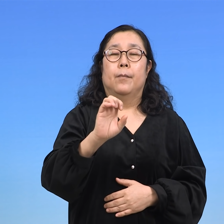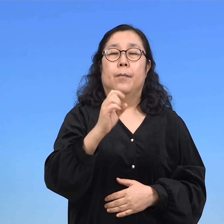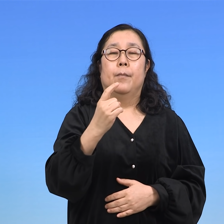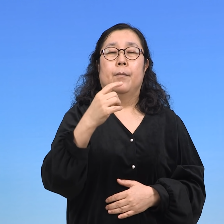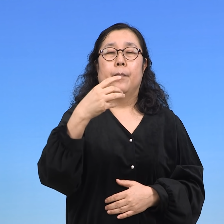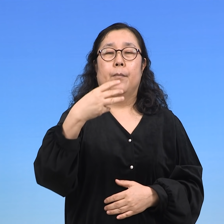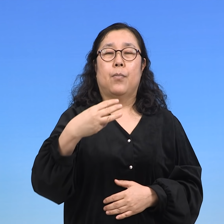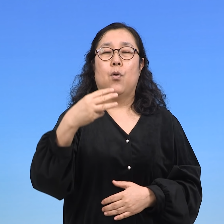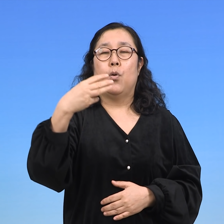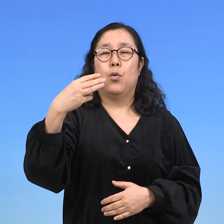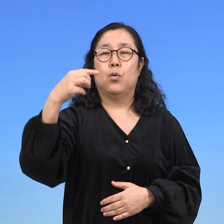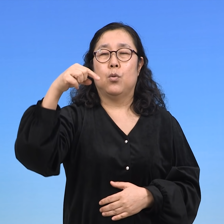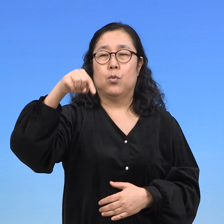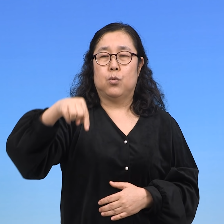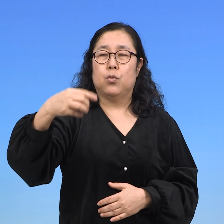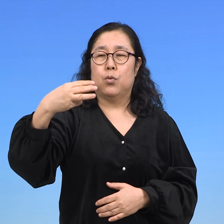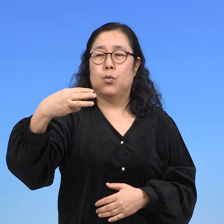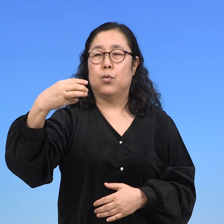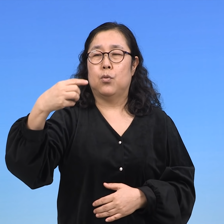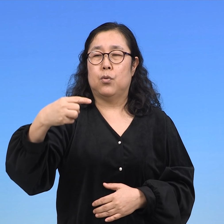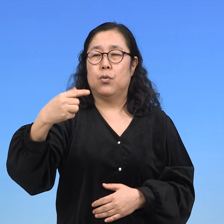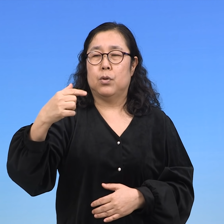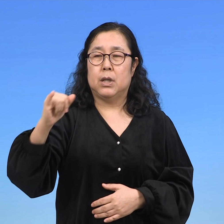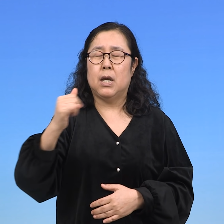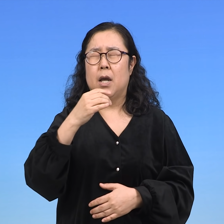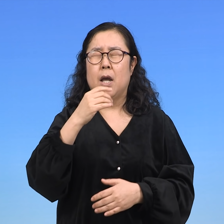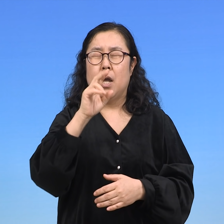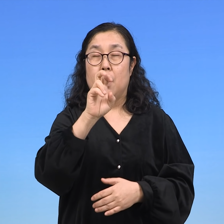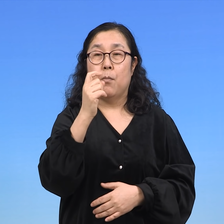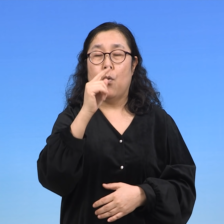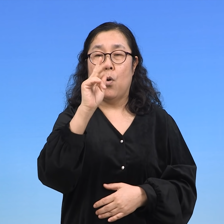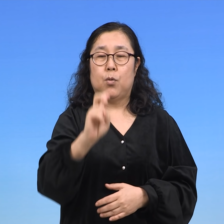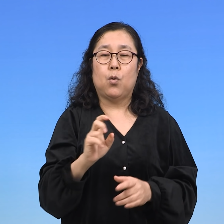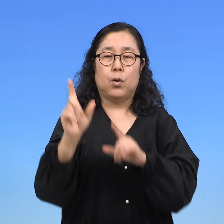폴 트루니의 모험으로 사는 인생 내용을 다시 읽어드리겠습니다.